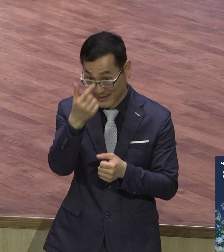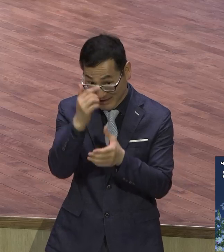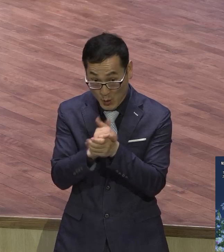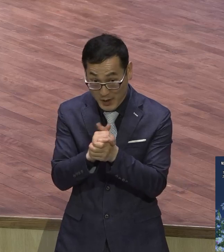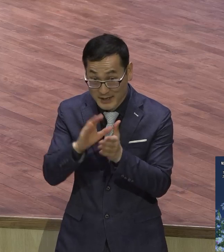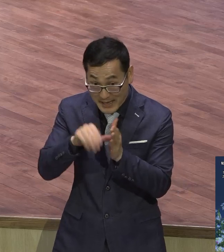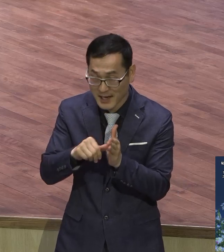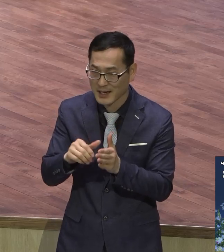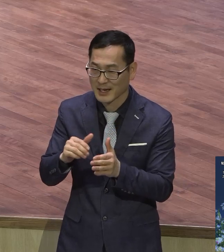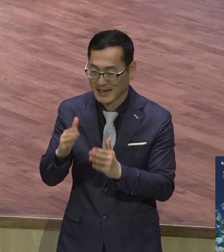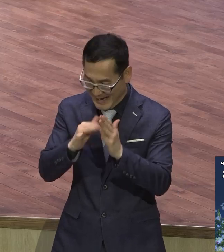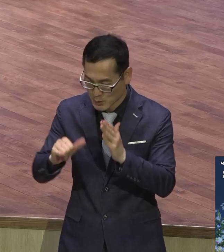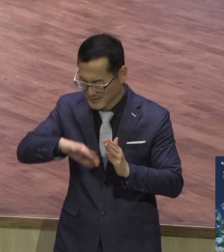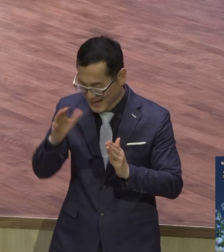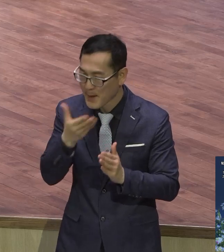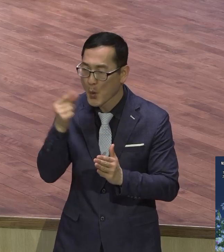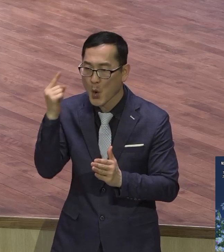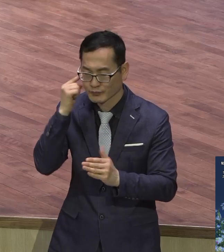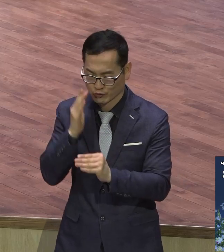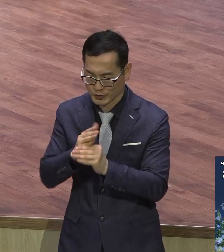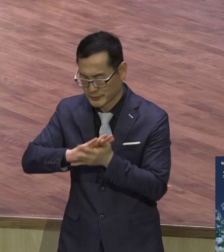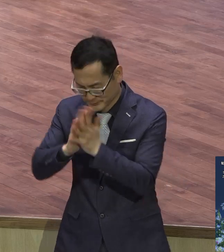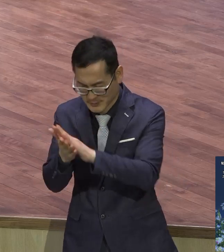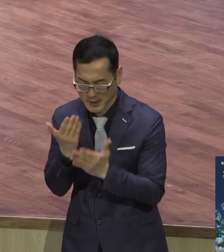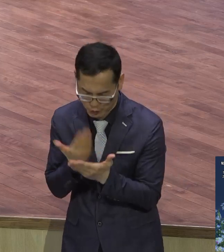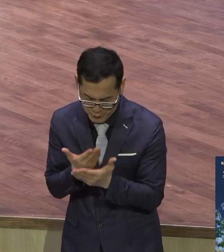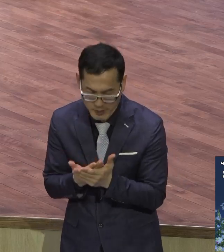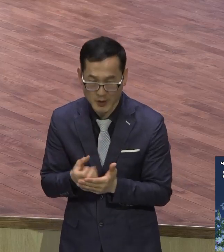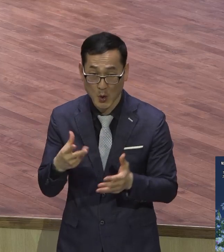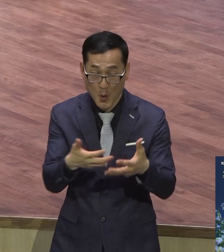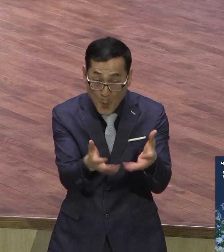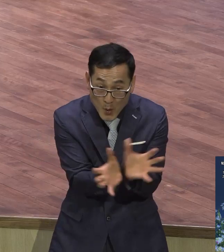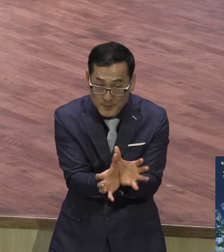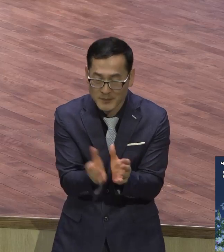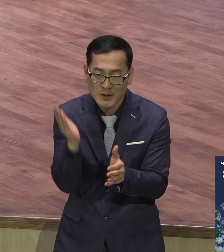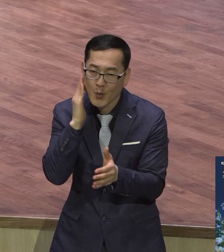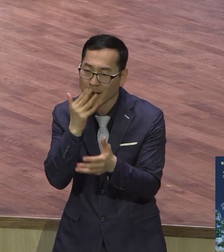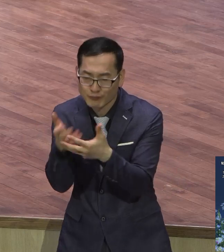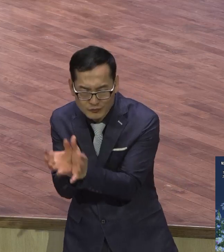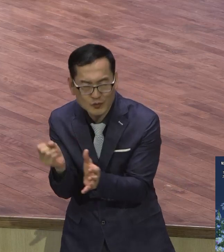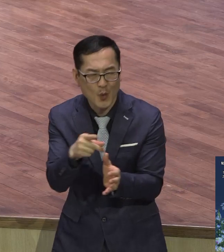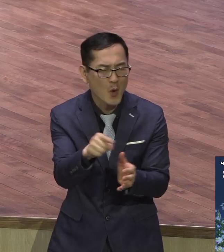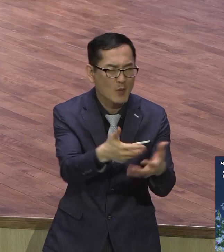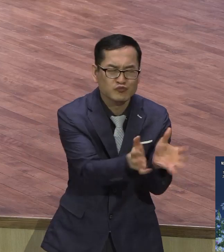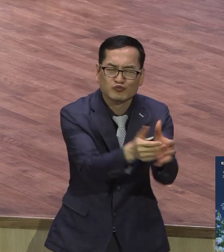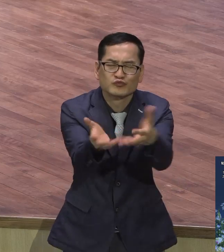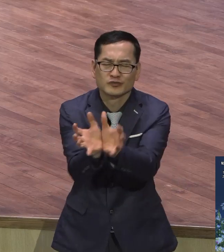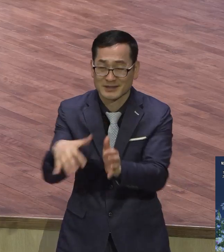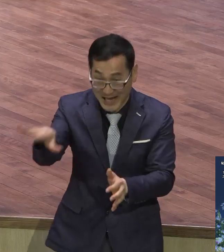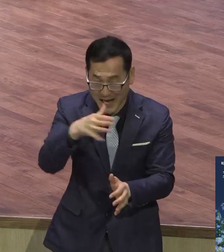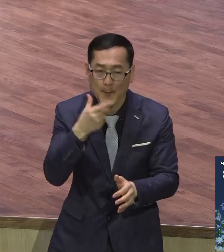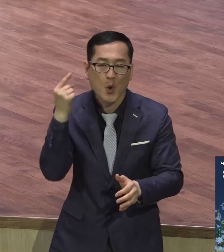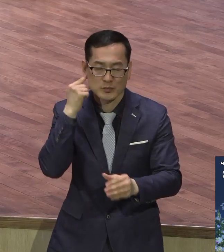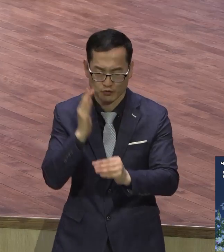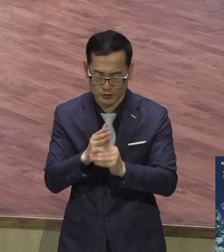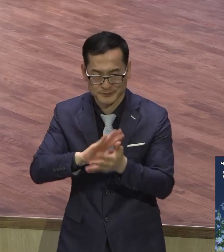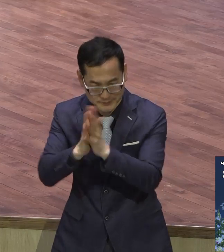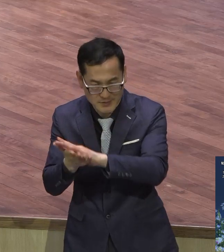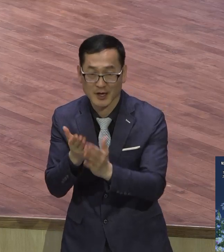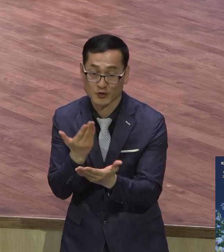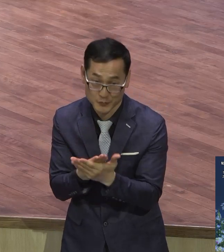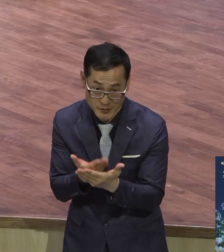되어야 주옵소서 우리 기관이 우리 부서들 우리 모임이 다 보금적 관계 회복이 되어야 주옵소서 그래서